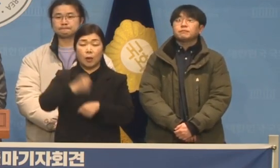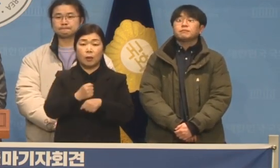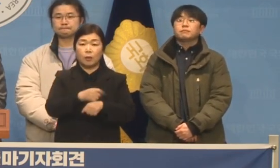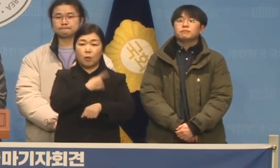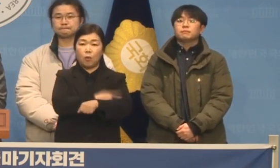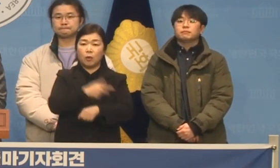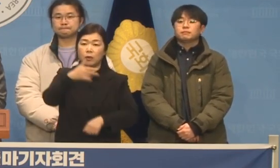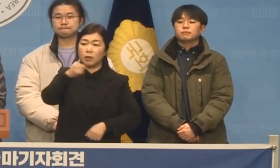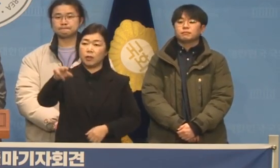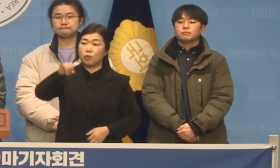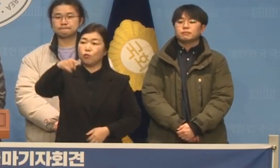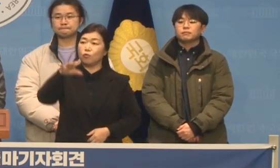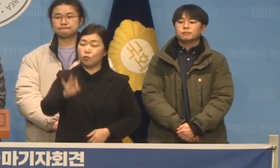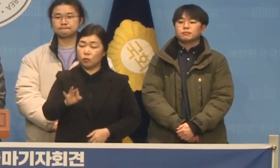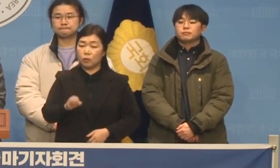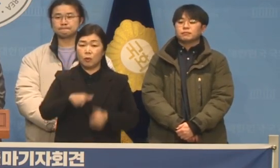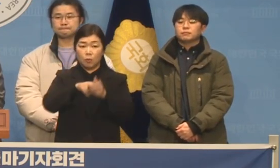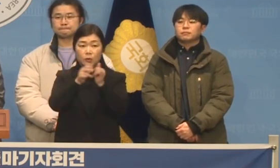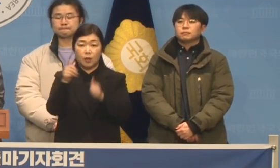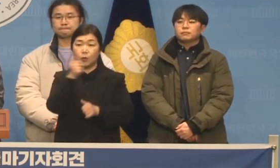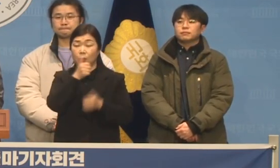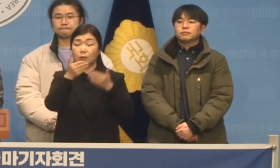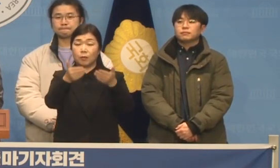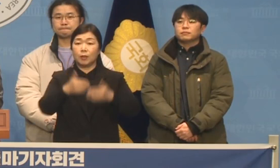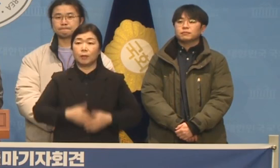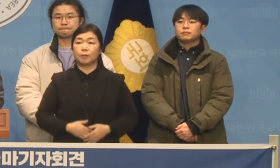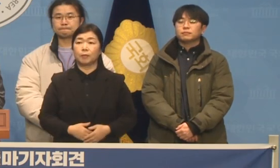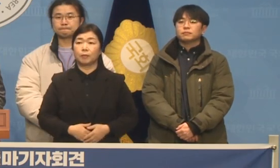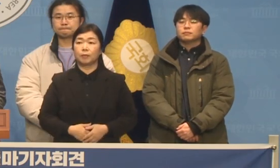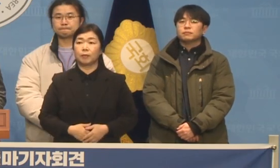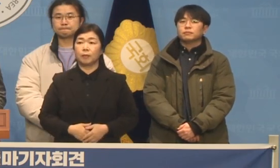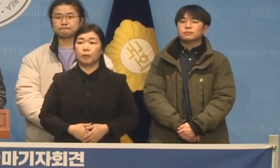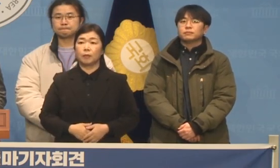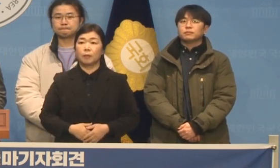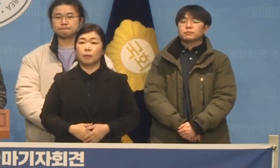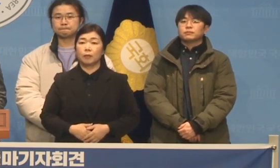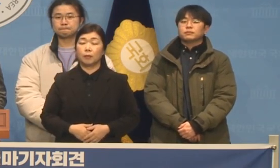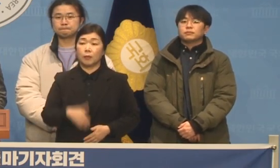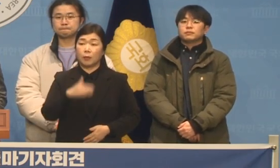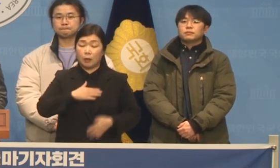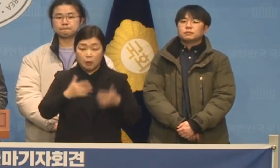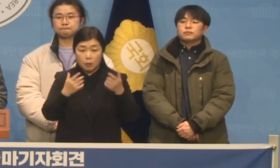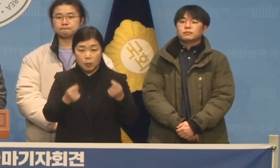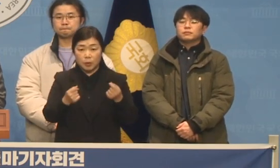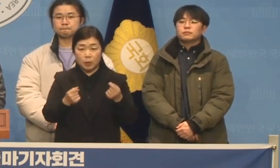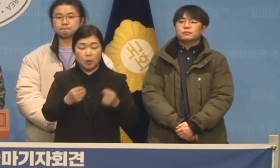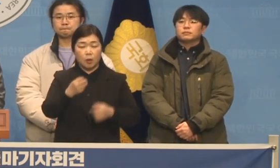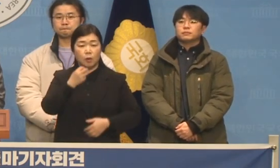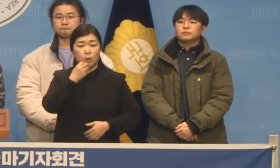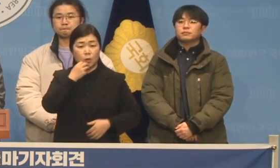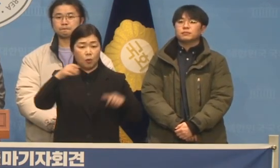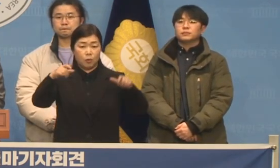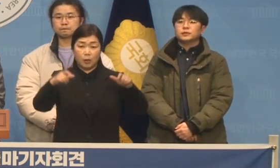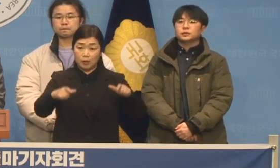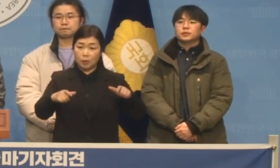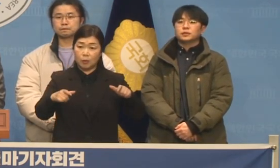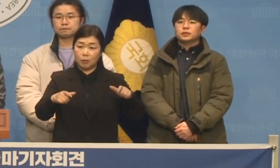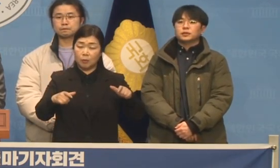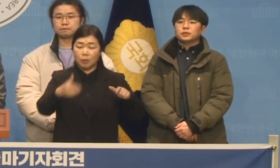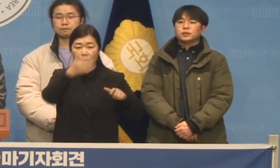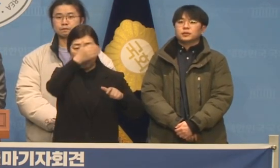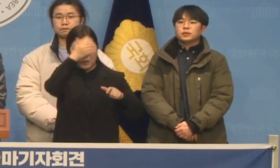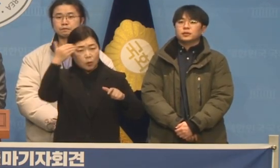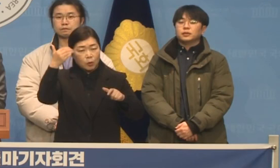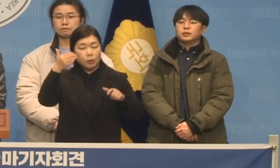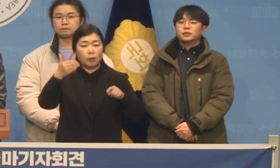권지웅 후보를 소개하기 위해 이 자리에 섰습니다. 알다시피 서울에서